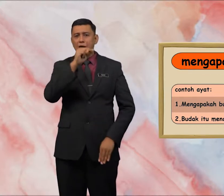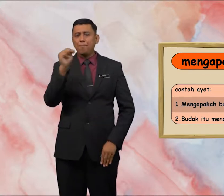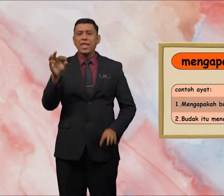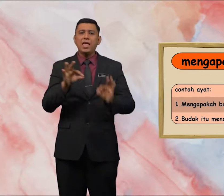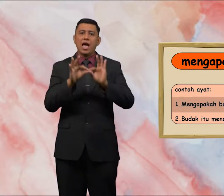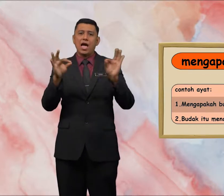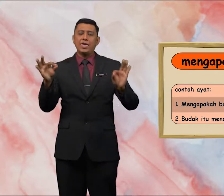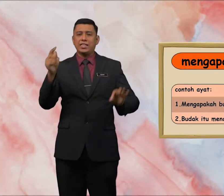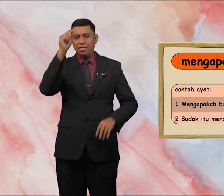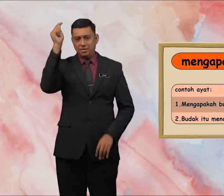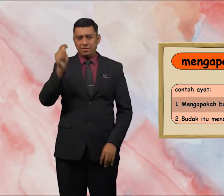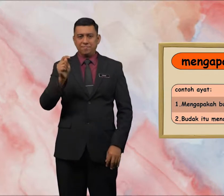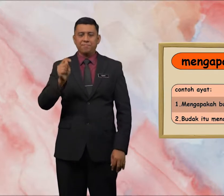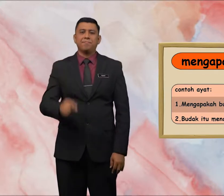hadapan ayat tanya.